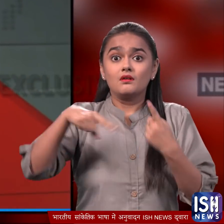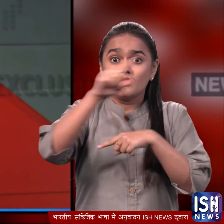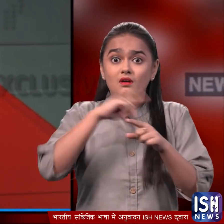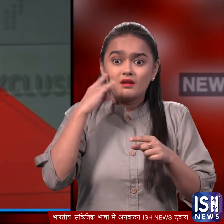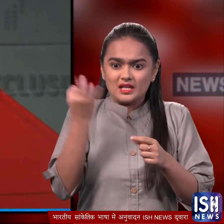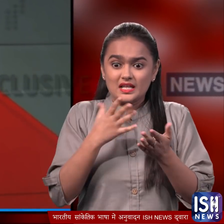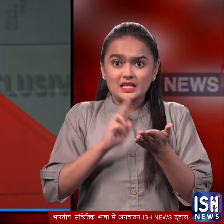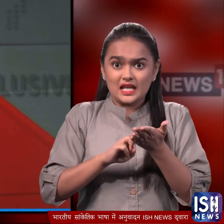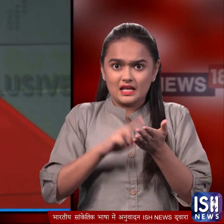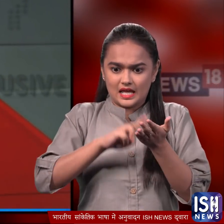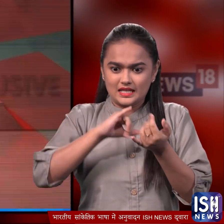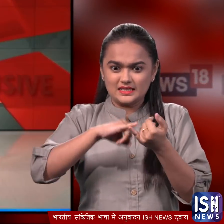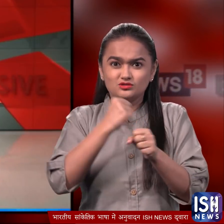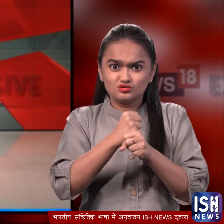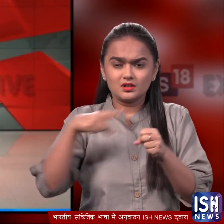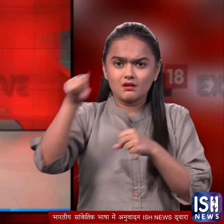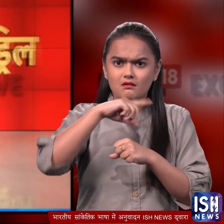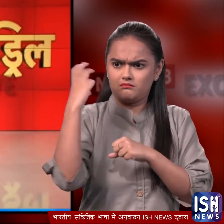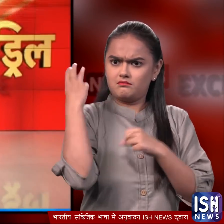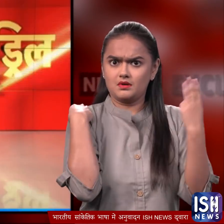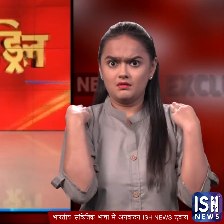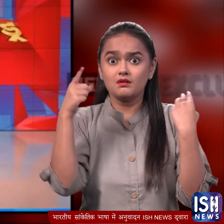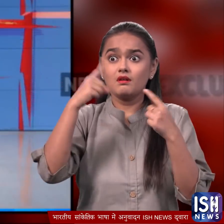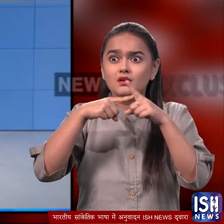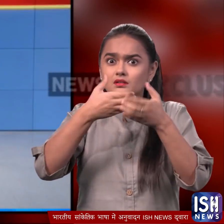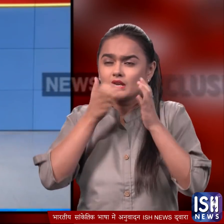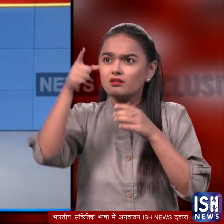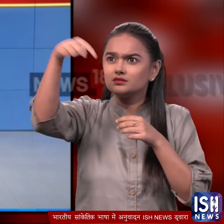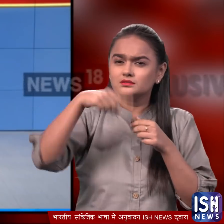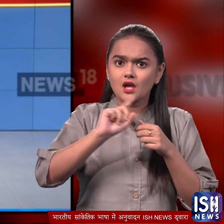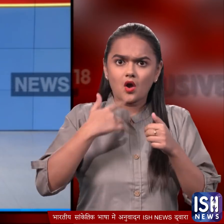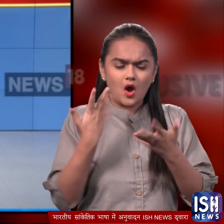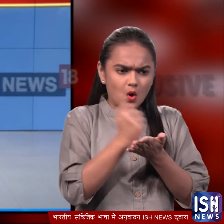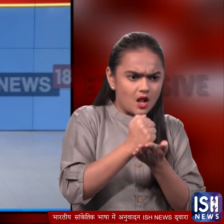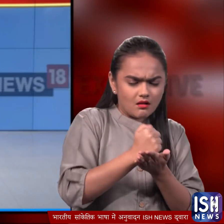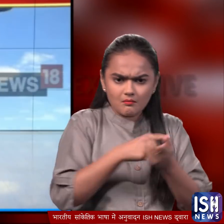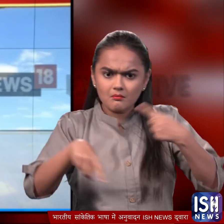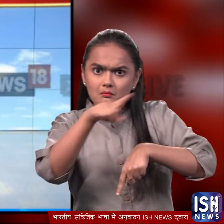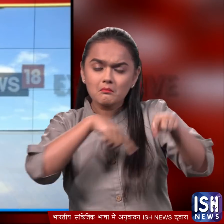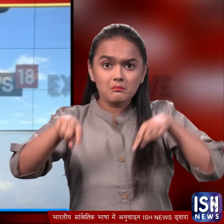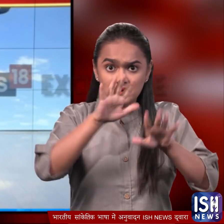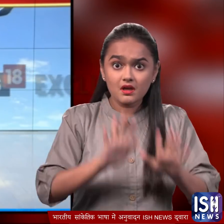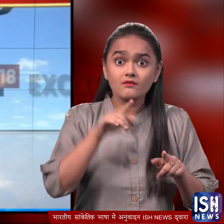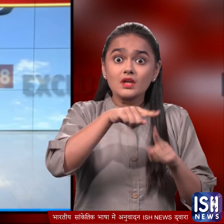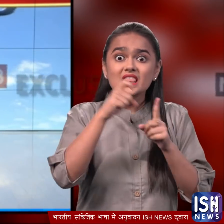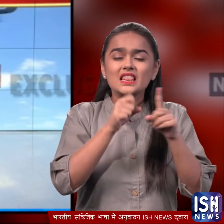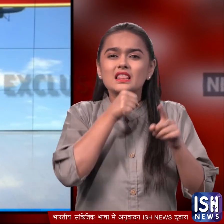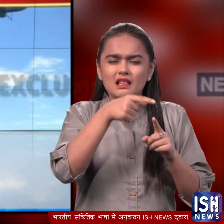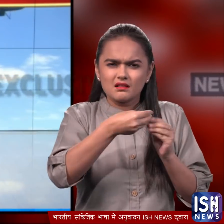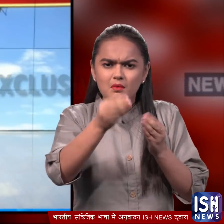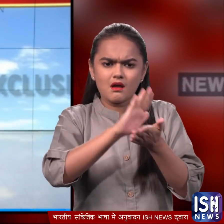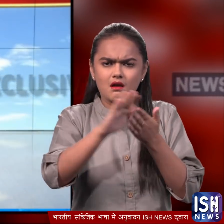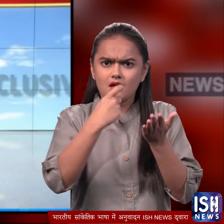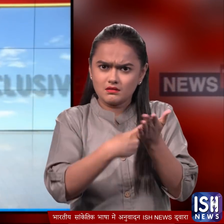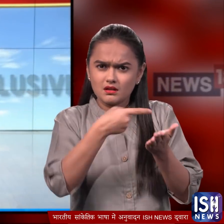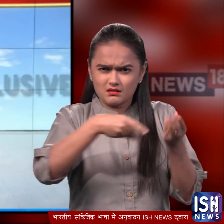नेशनल सिक्योरिटी गार्ड यानी NSG के कमांडो ने आतंकियों से निपटने के लिए एक मॉक ड्रिल की और अपनी तैयारियों को परखा। ये ड्रिल दिल्ली के पास हरियाणा